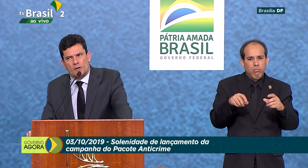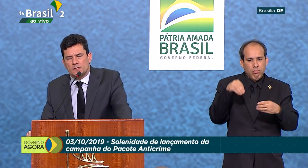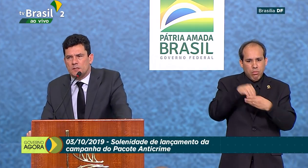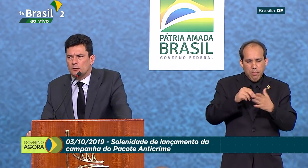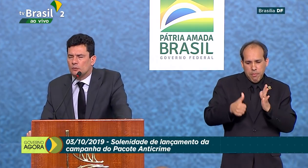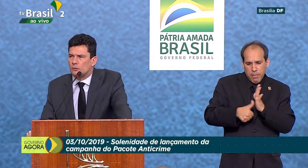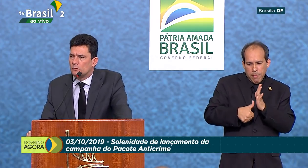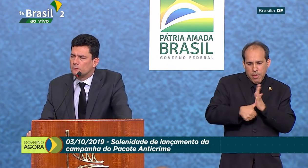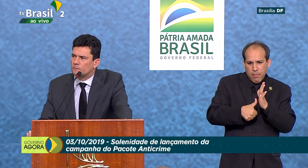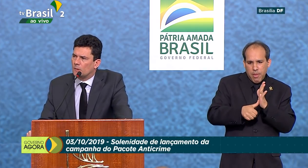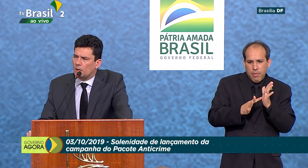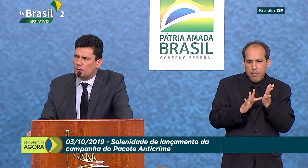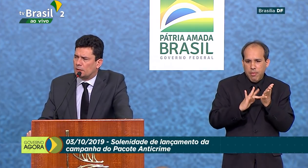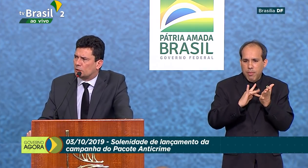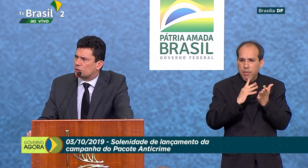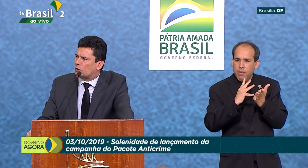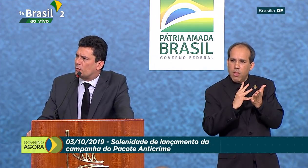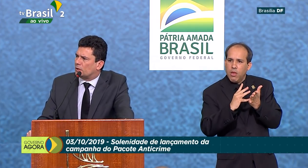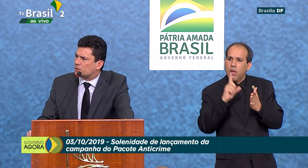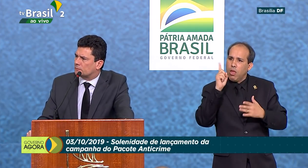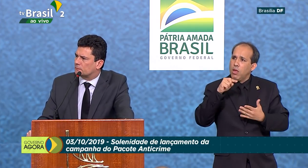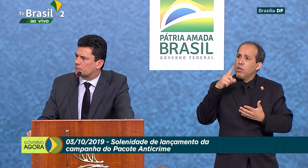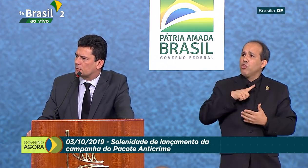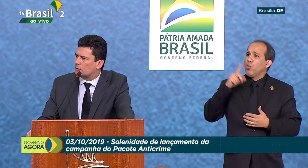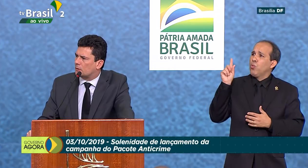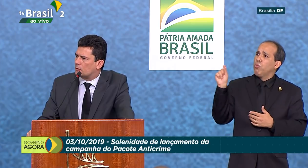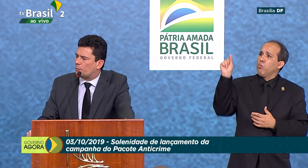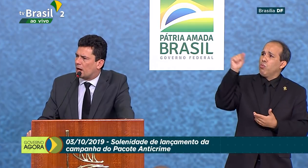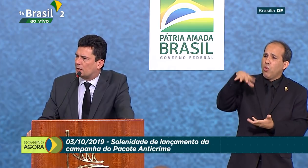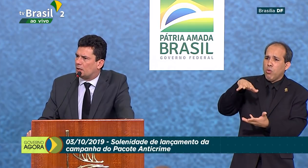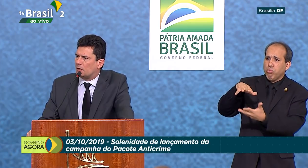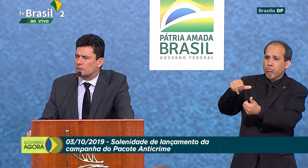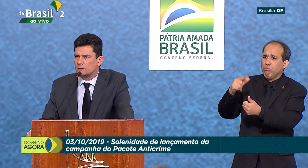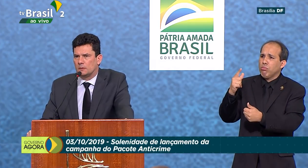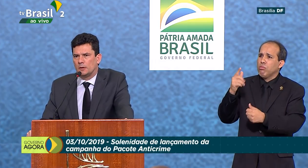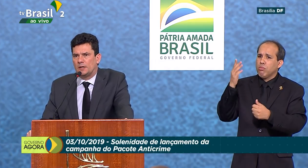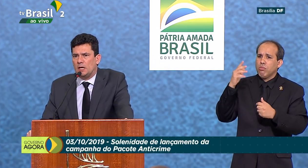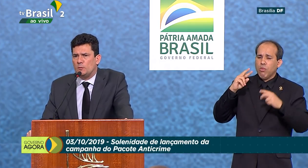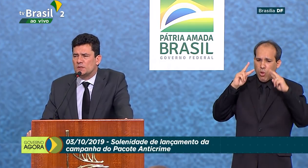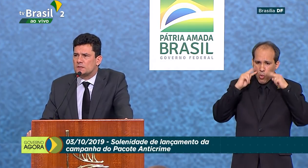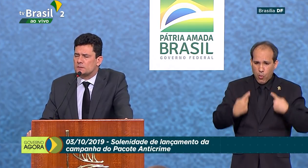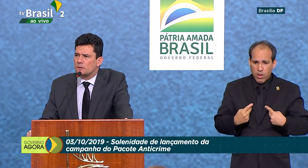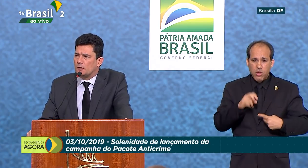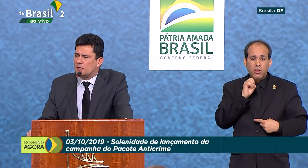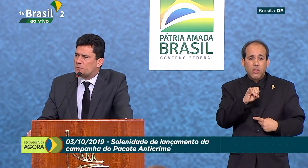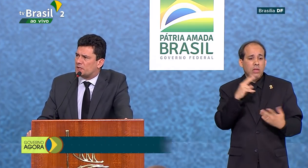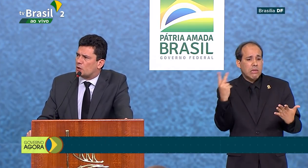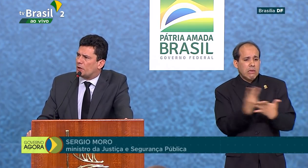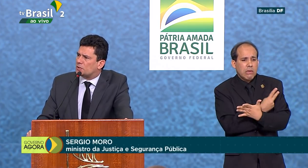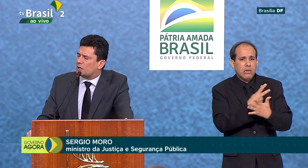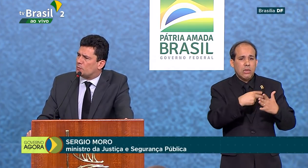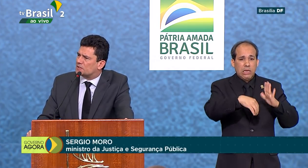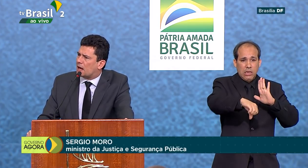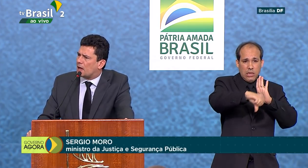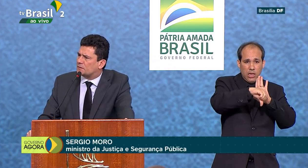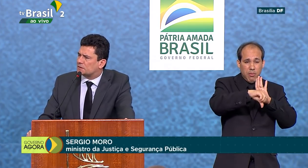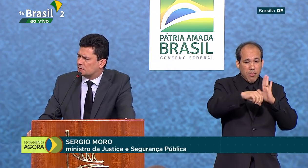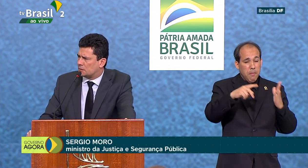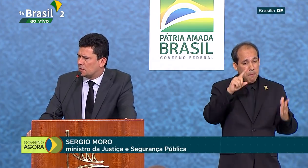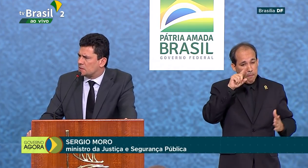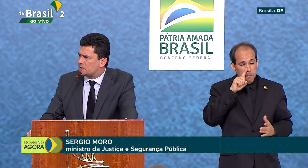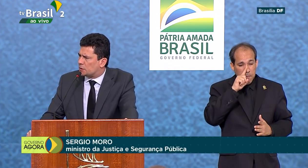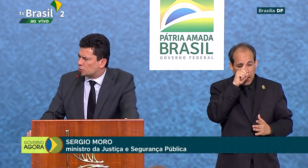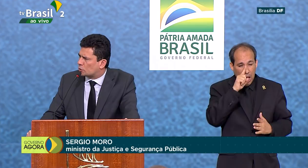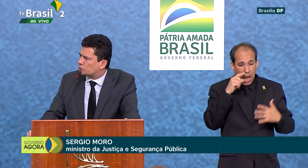potencial reconhecido internacionalmente para que crimes, especialmente crimes